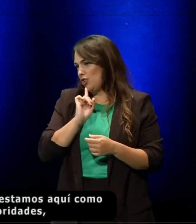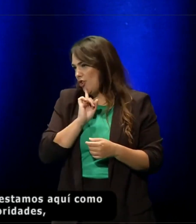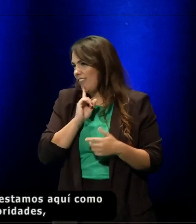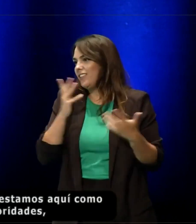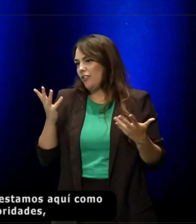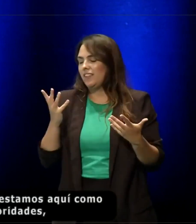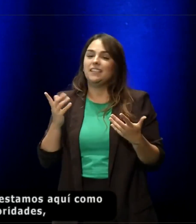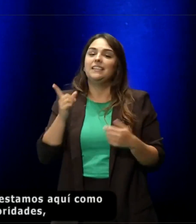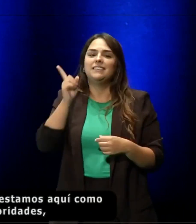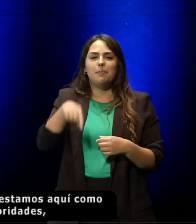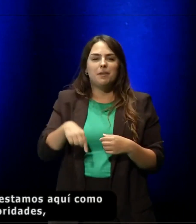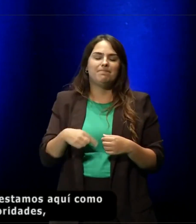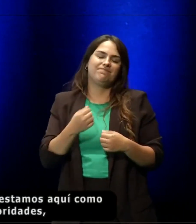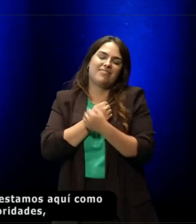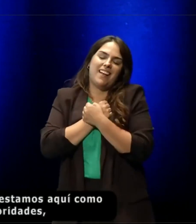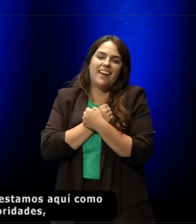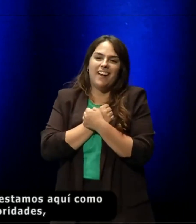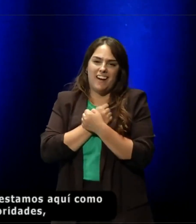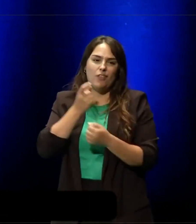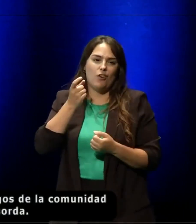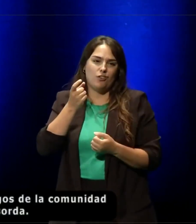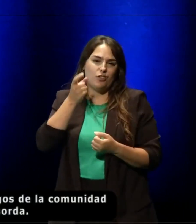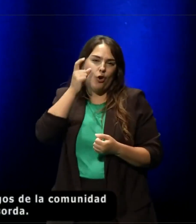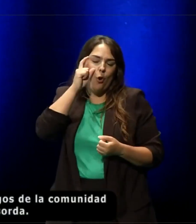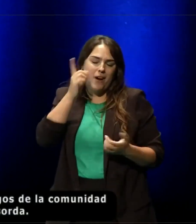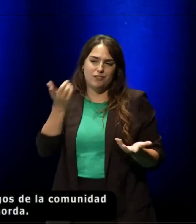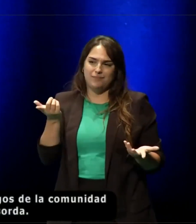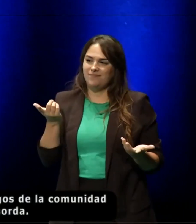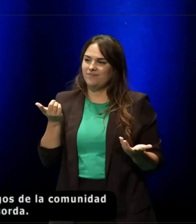presidente del CNS, pues muchísimas